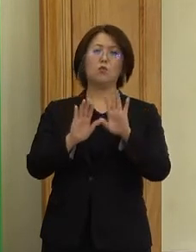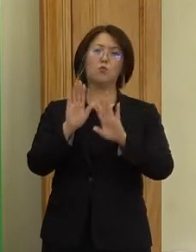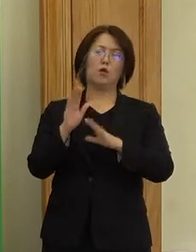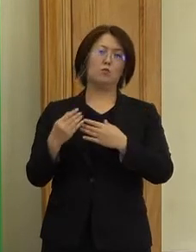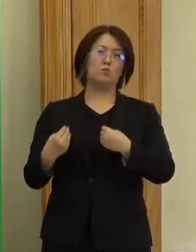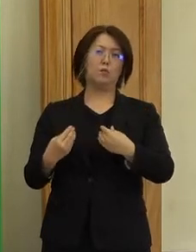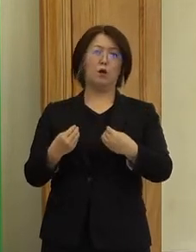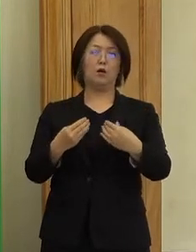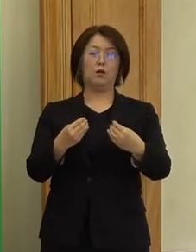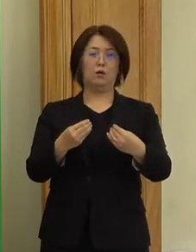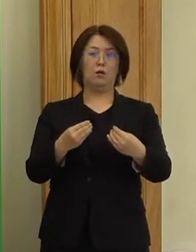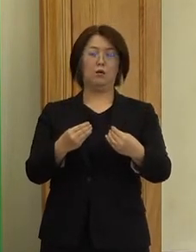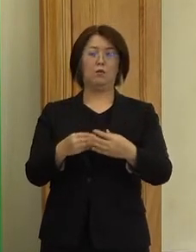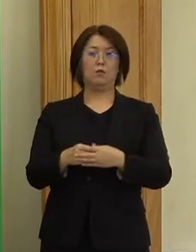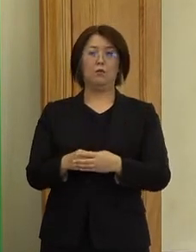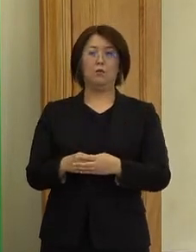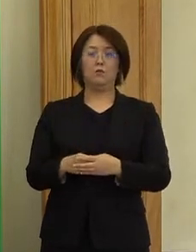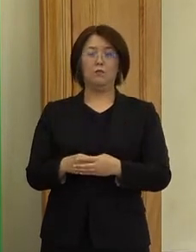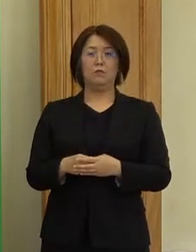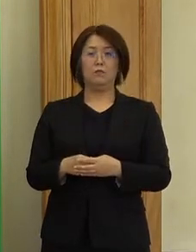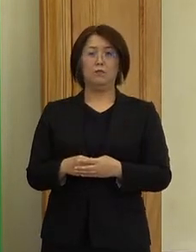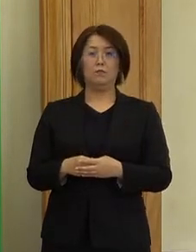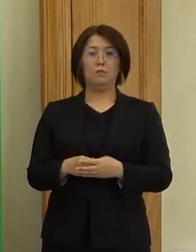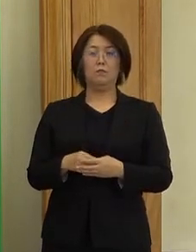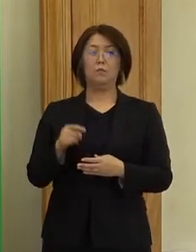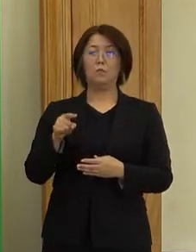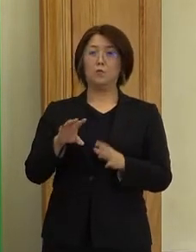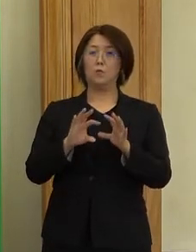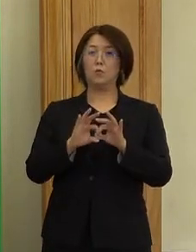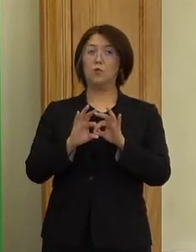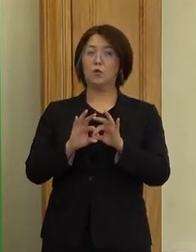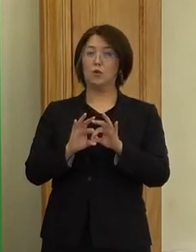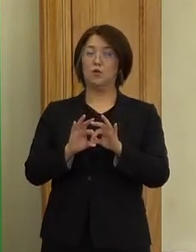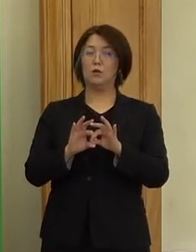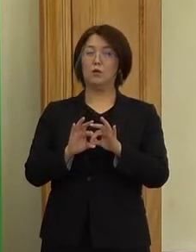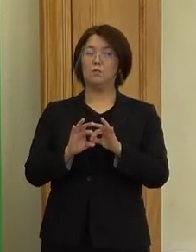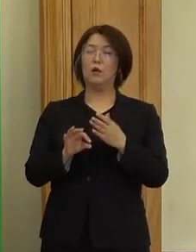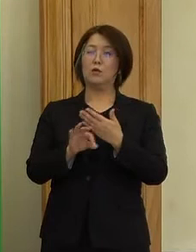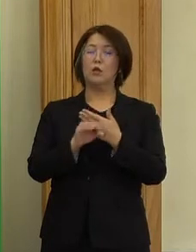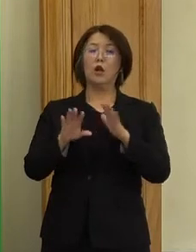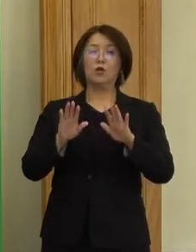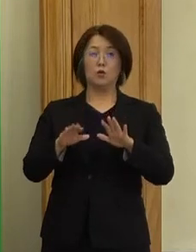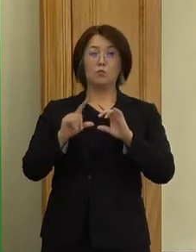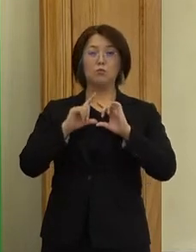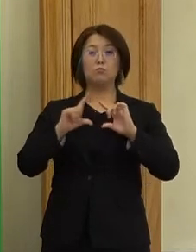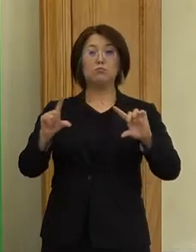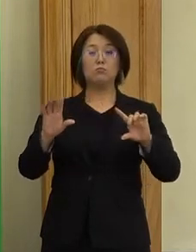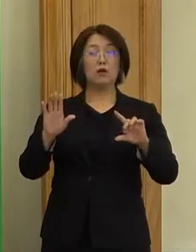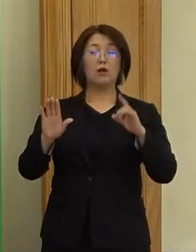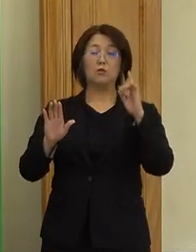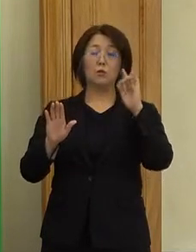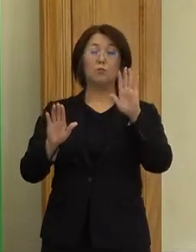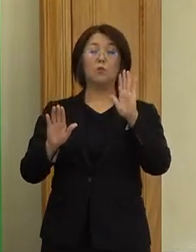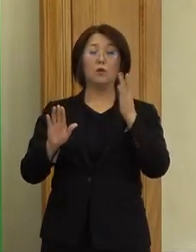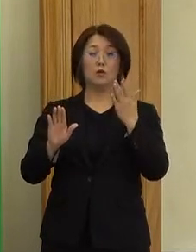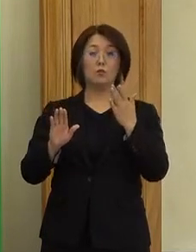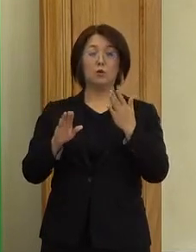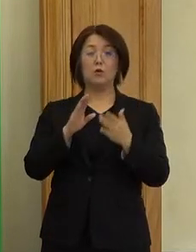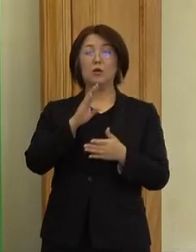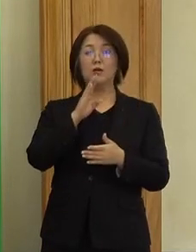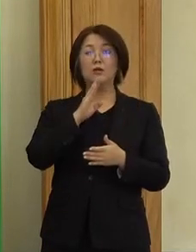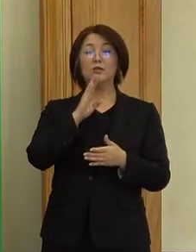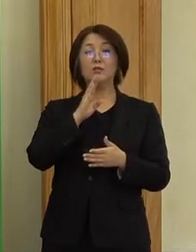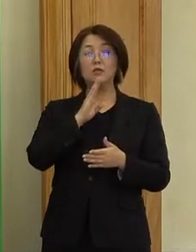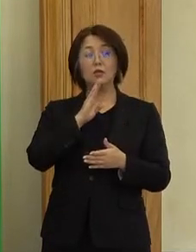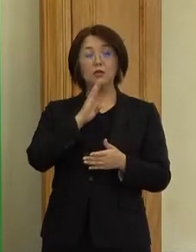思うんですけれども、その部分に関しては、例えば今日も通知出されるっていうのはあると思いますが、それが実際ど